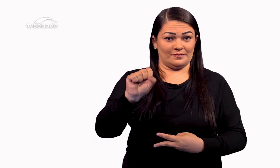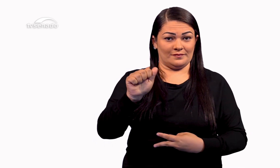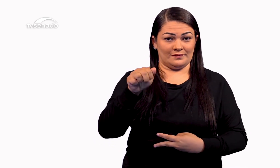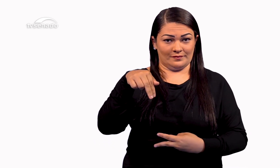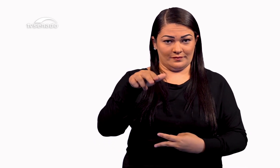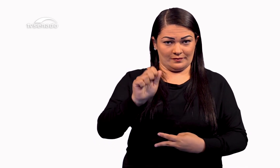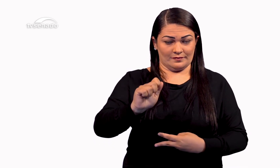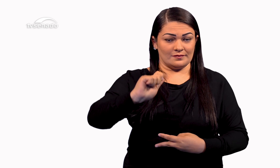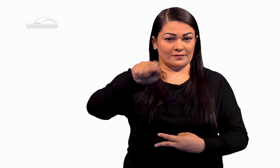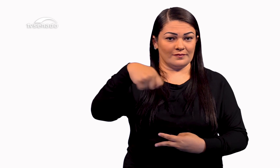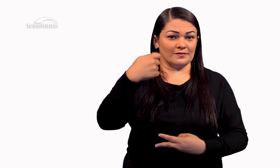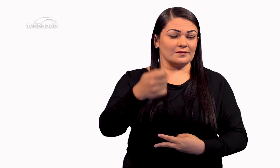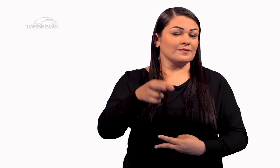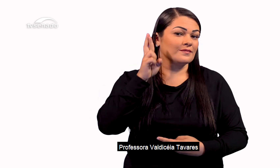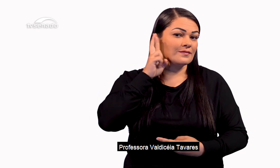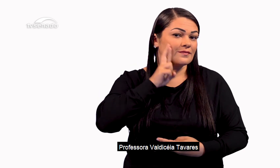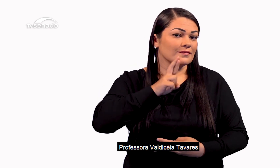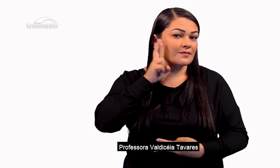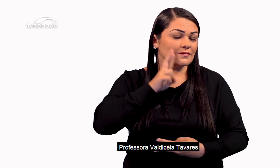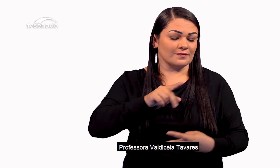valdicéia tavares